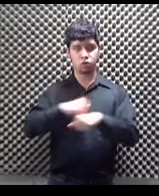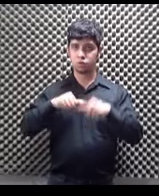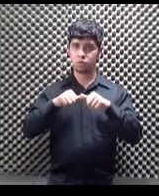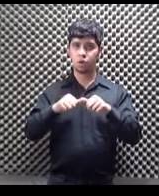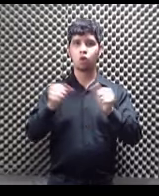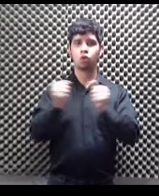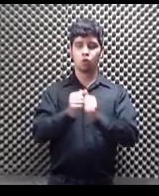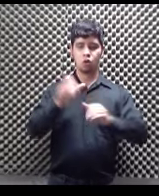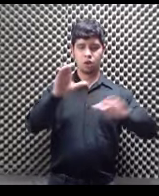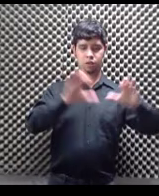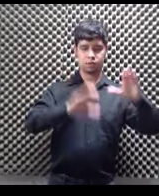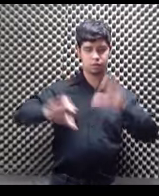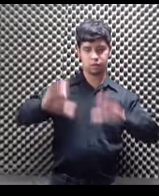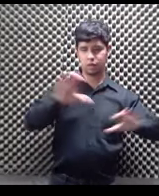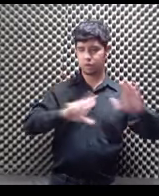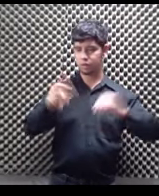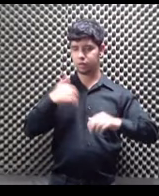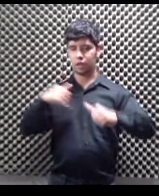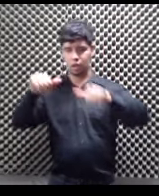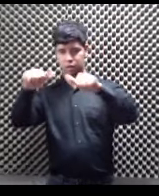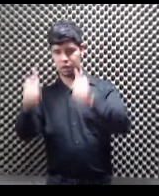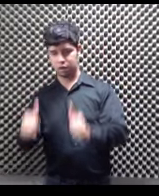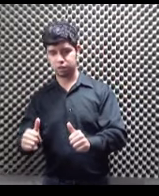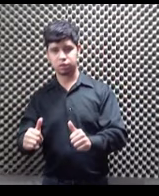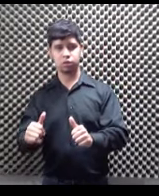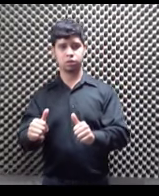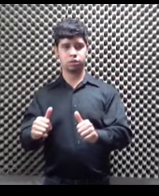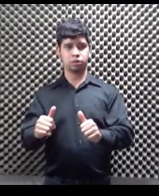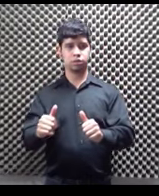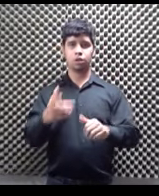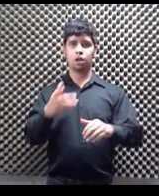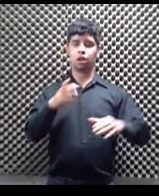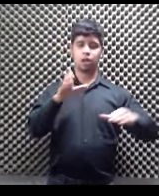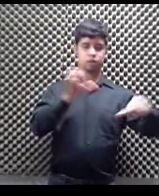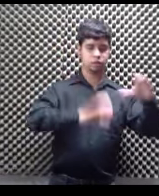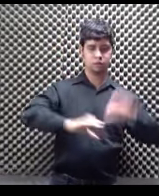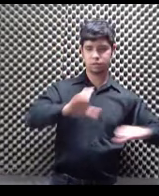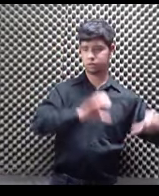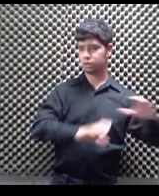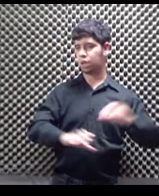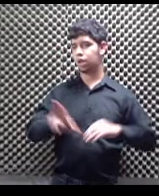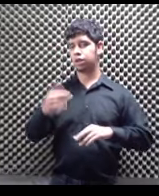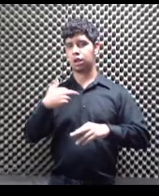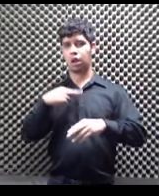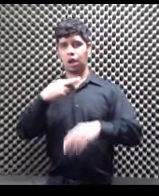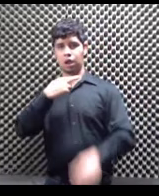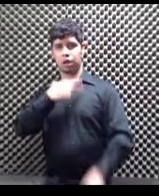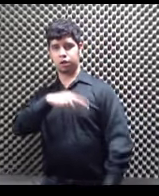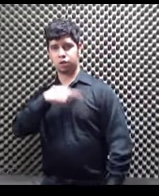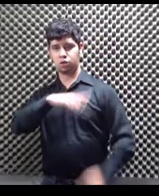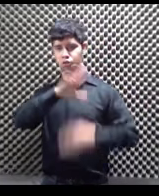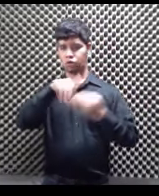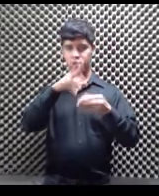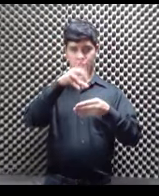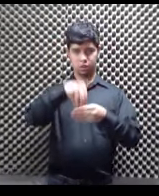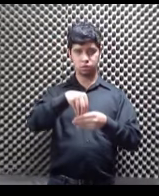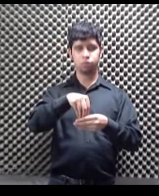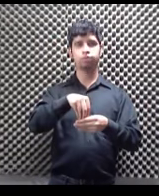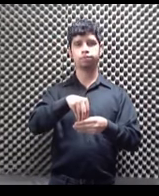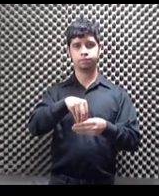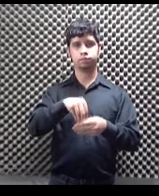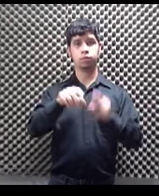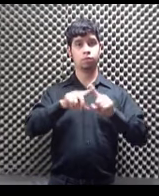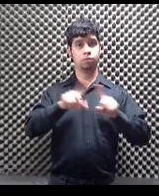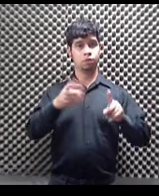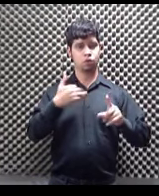la ciencia y el arte, con la ciencia y la religión, o sea, que llega hasta nosotros. Ah,